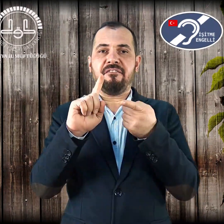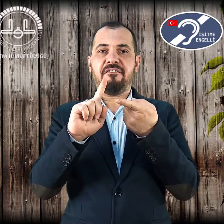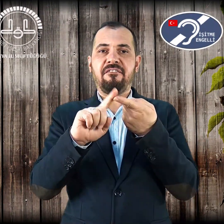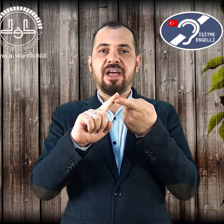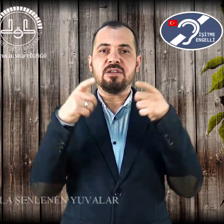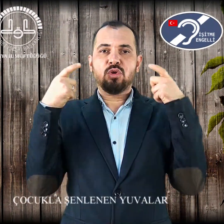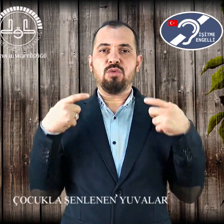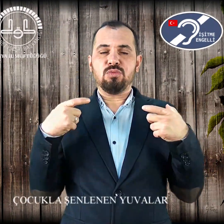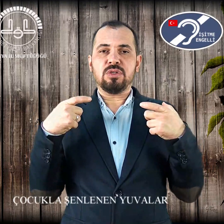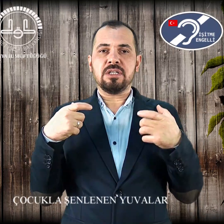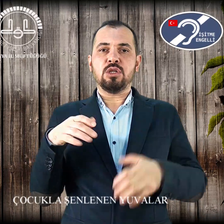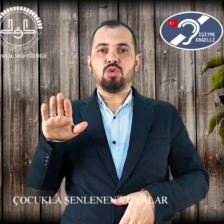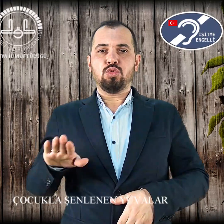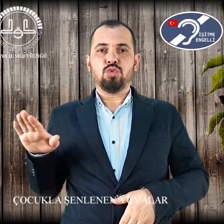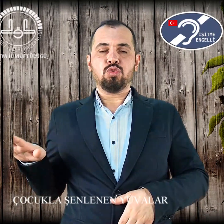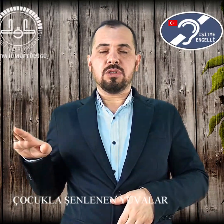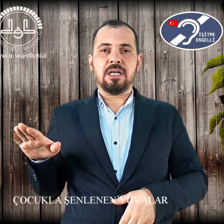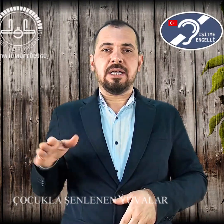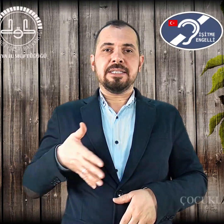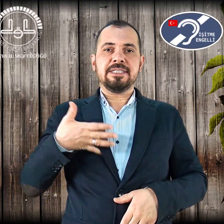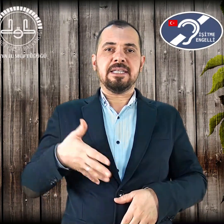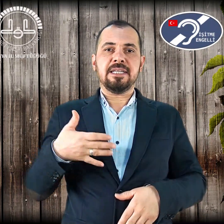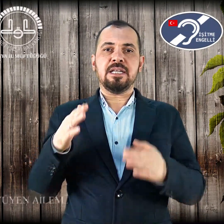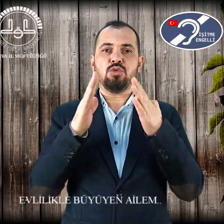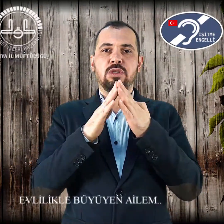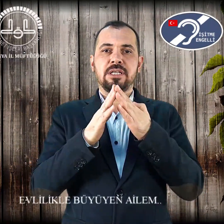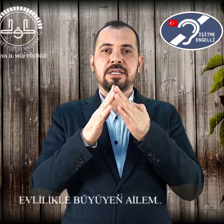Çocukla şenlenen yuvalar, evlilikle büyüyen ailem.